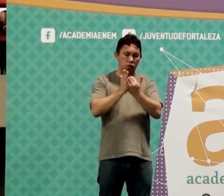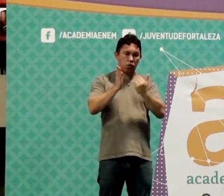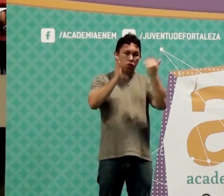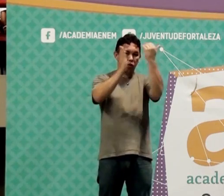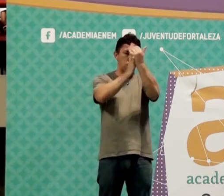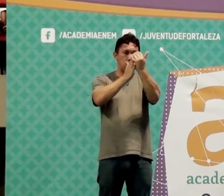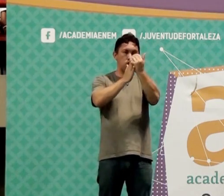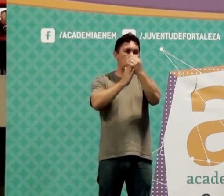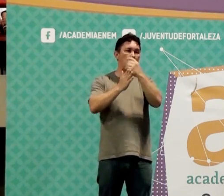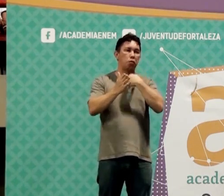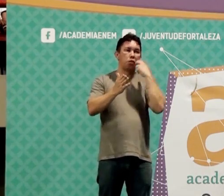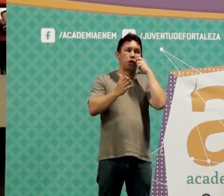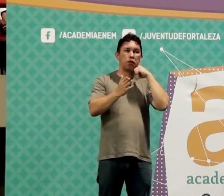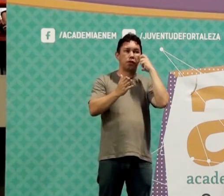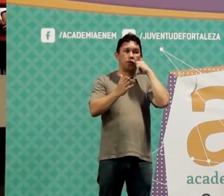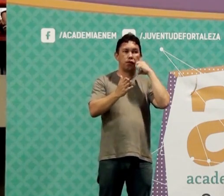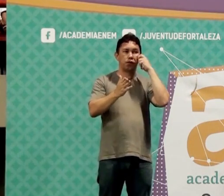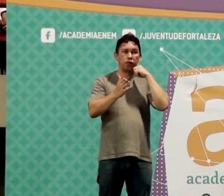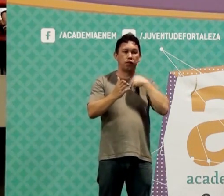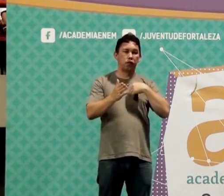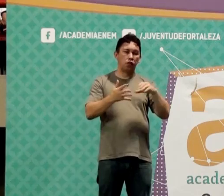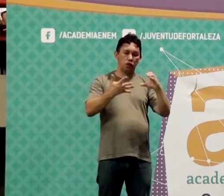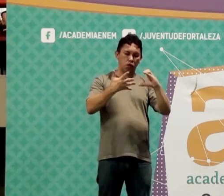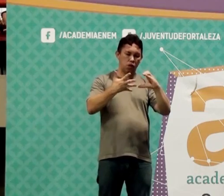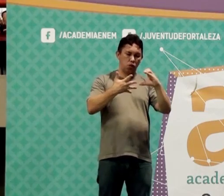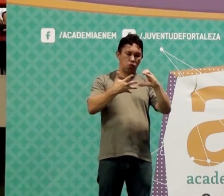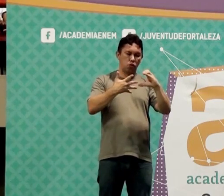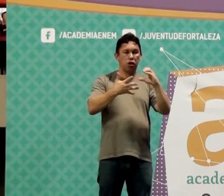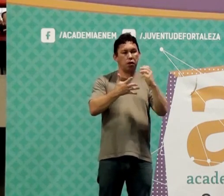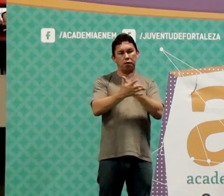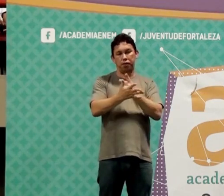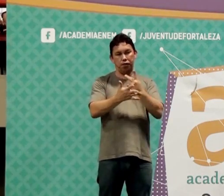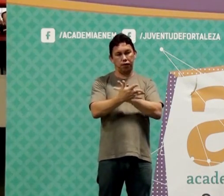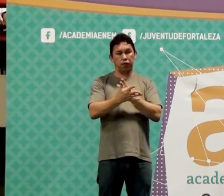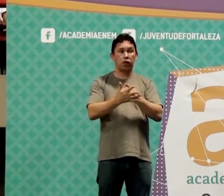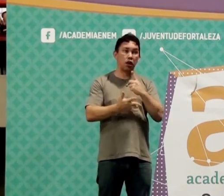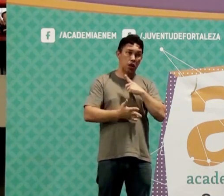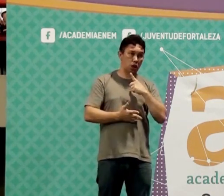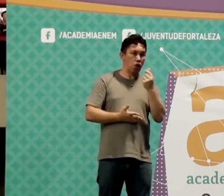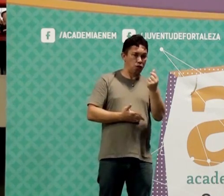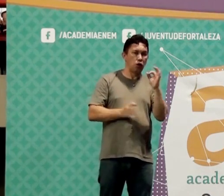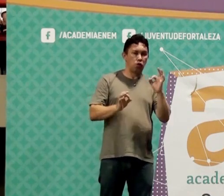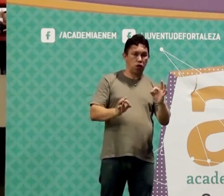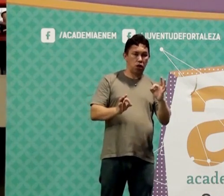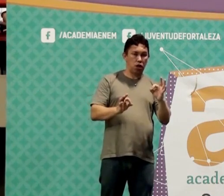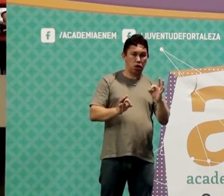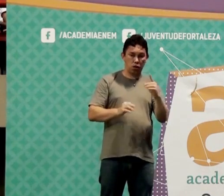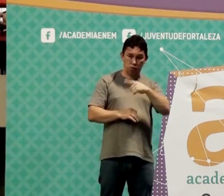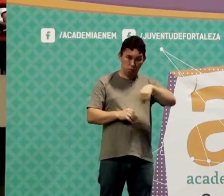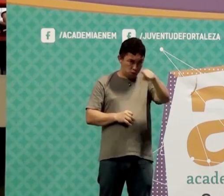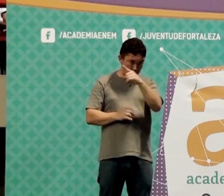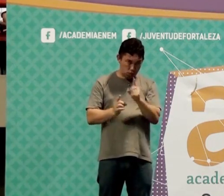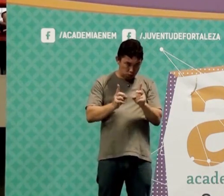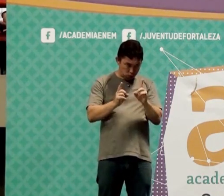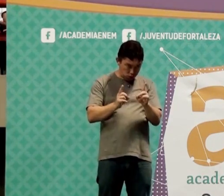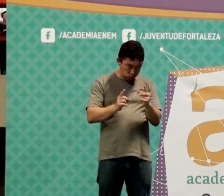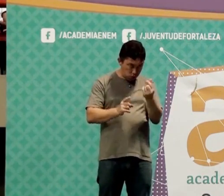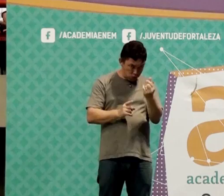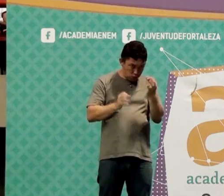ideal do preço justo, permitindo que na venda do produto se cobrasse apenas a mais o custo do